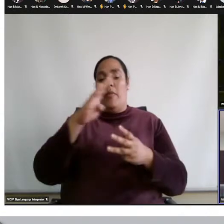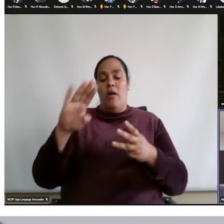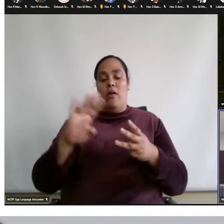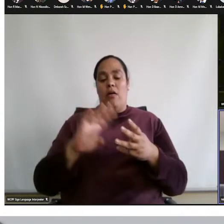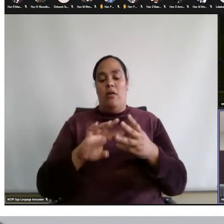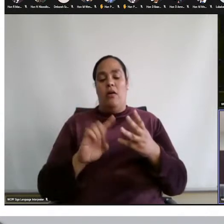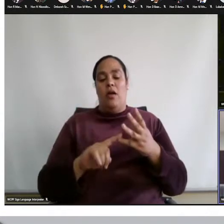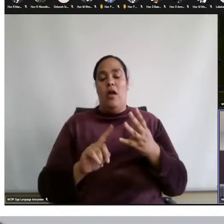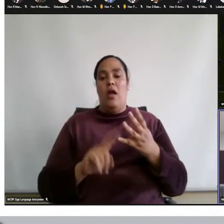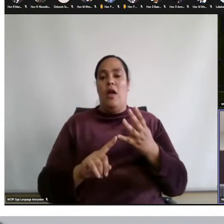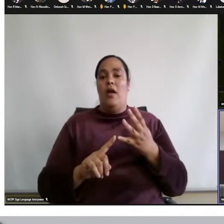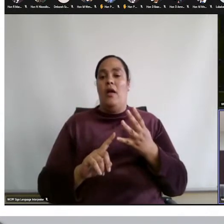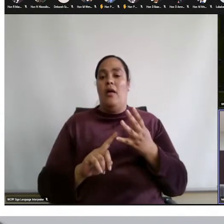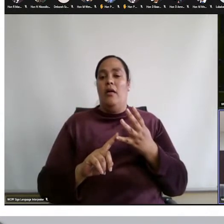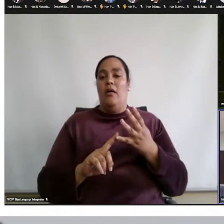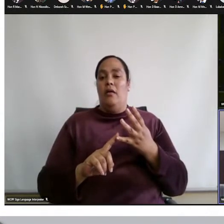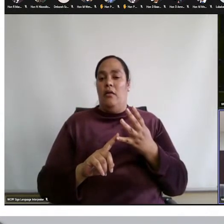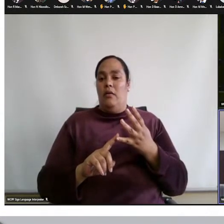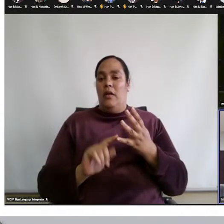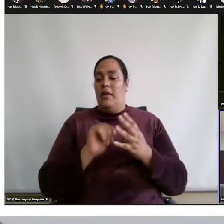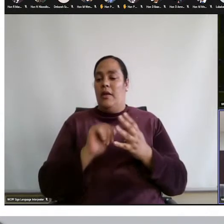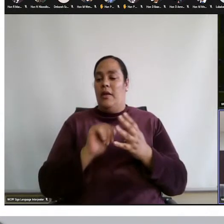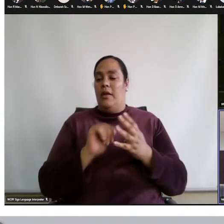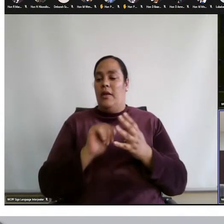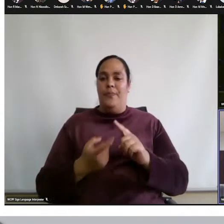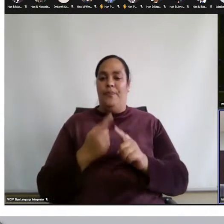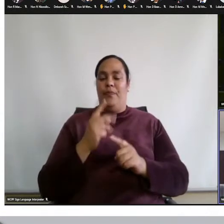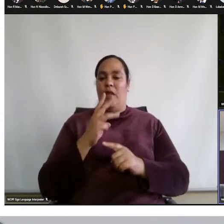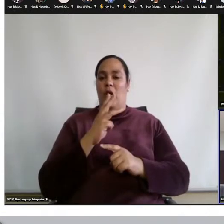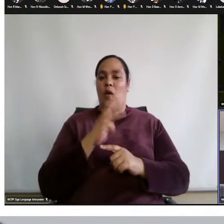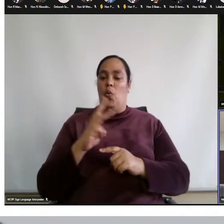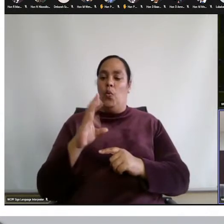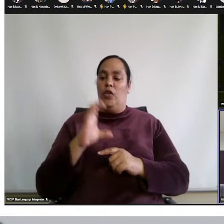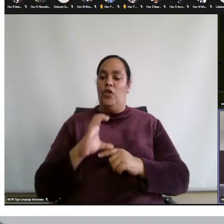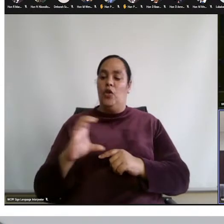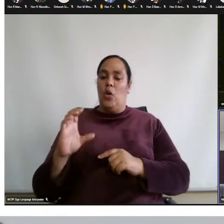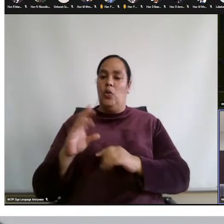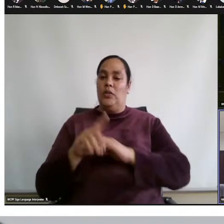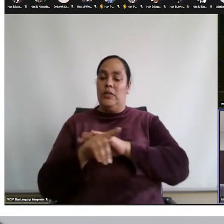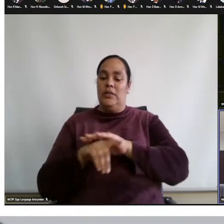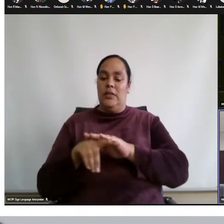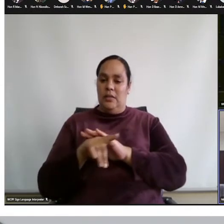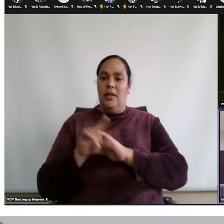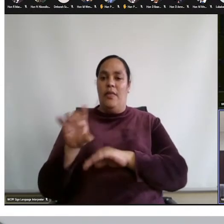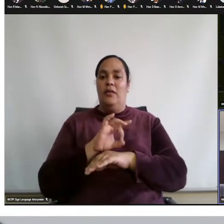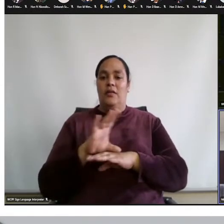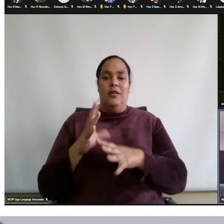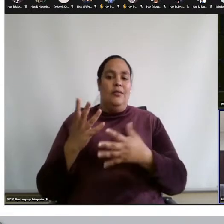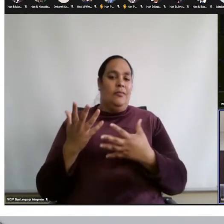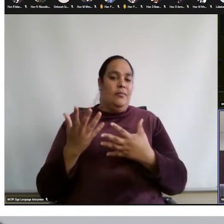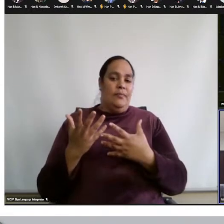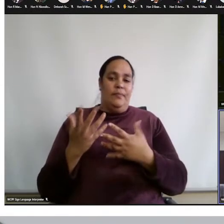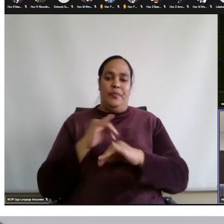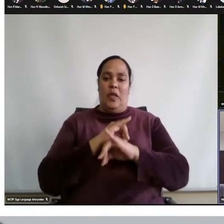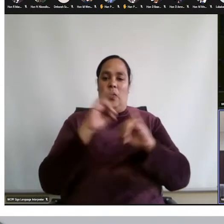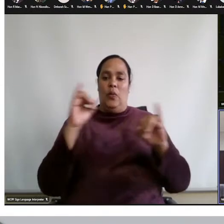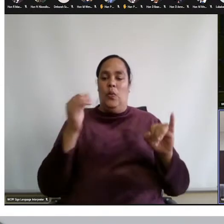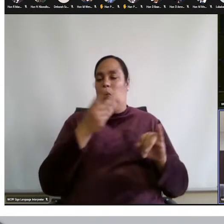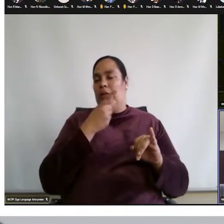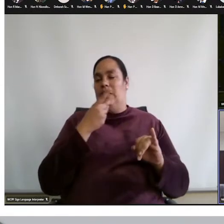en noordelike gebiede van die Weskus distrik steeds in die greep van 'n erge droogte